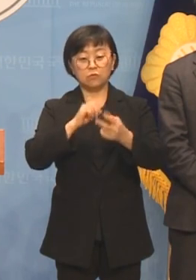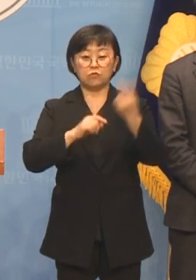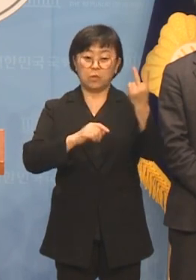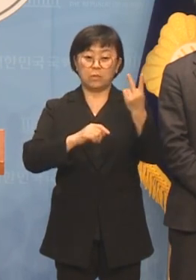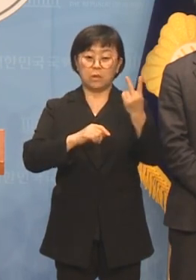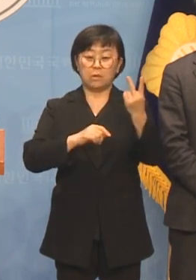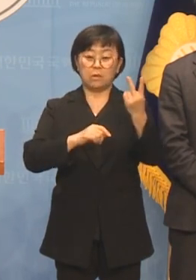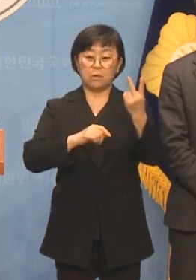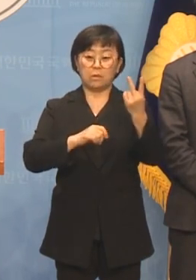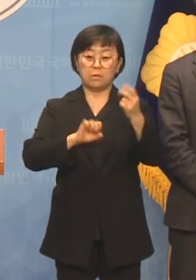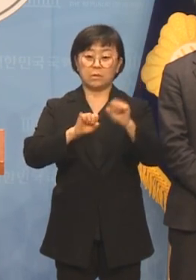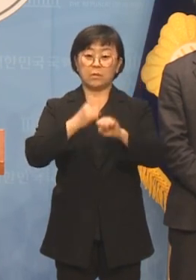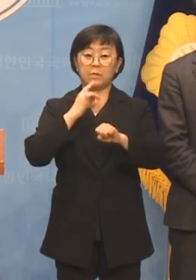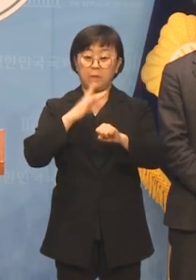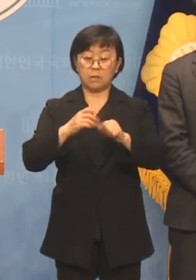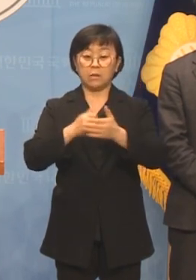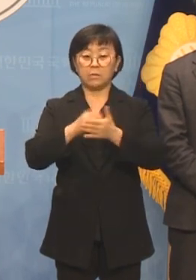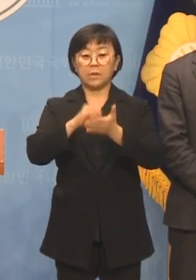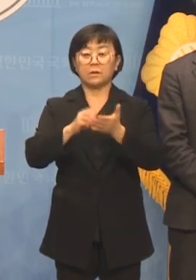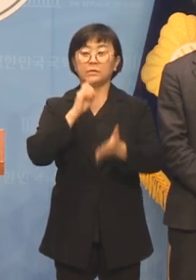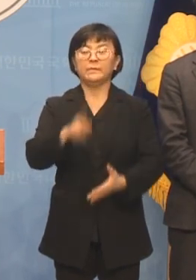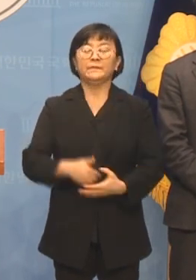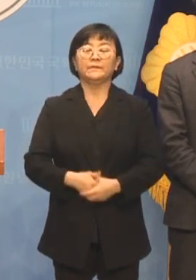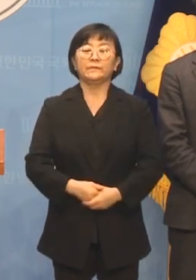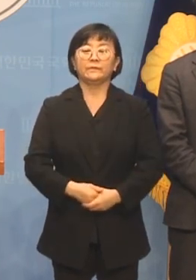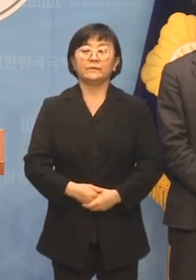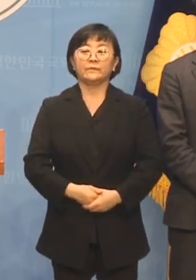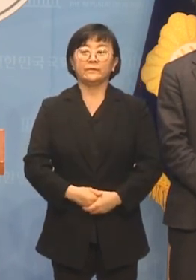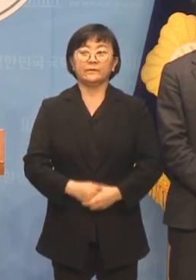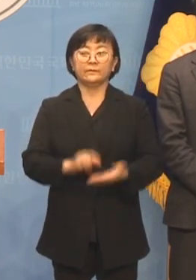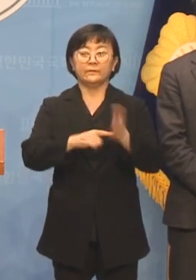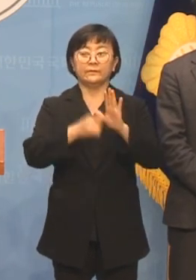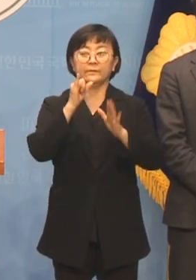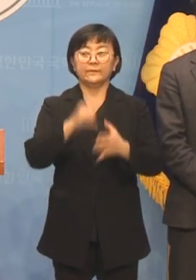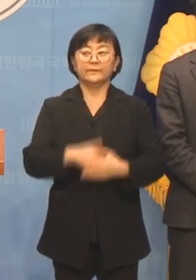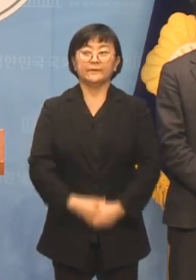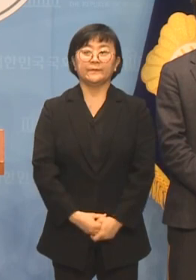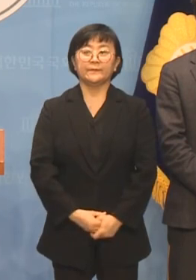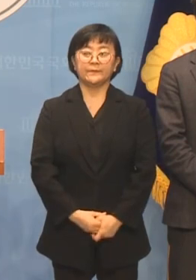2명만 처벌 등의 이야기를 했다는 사실 역시 드러났습니다.